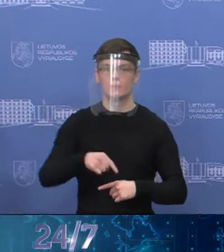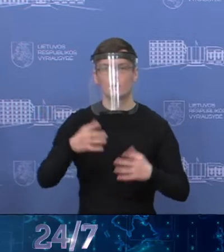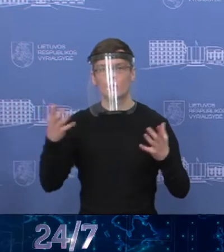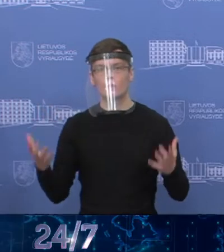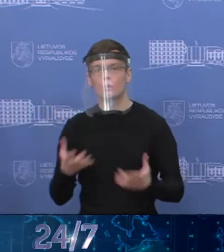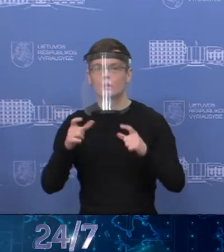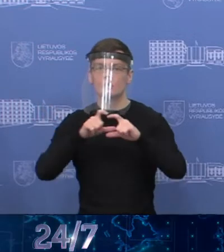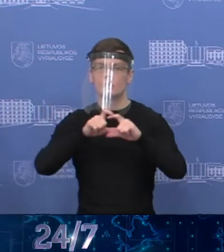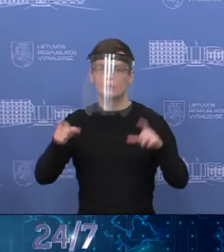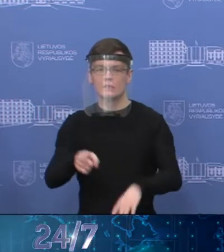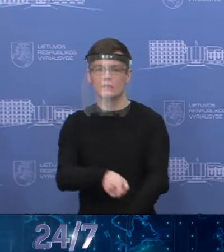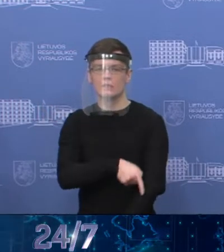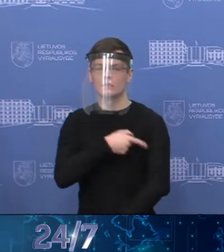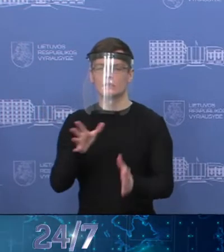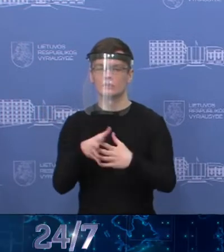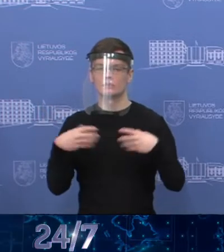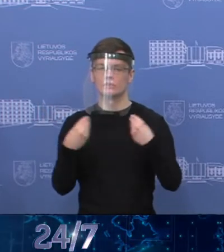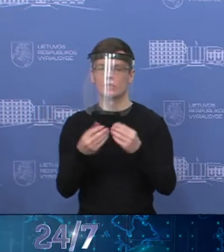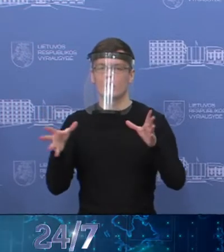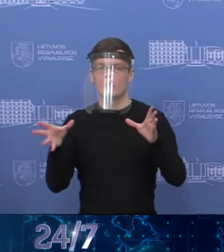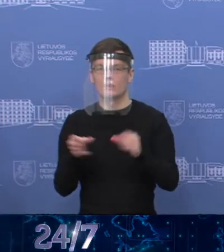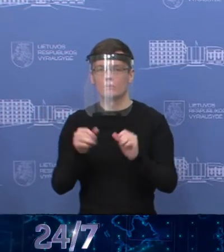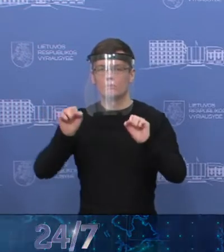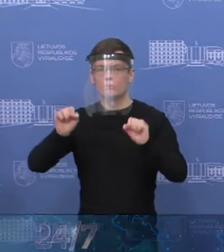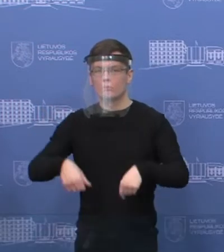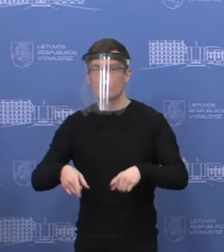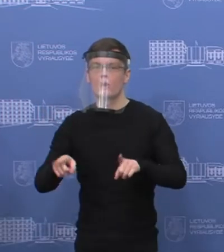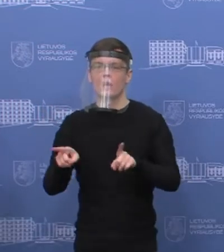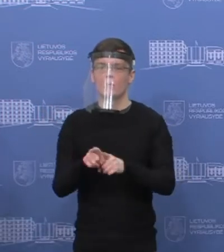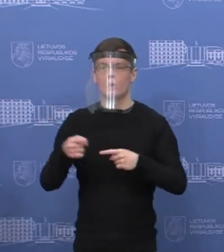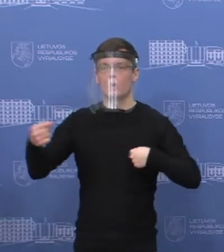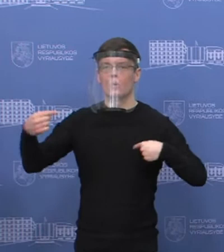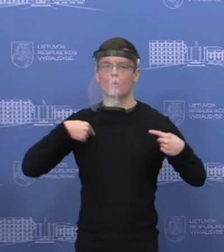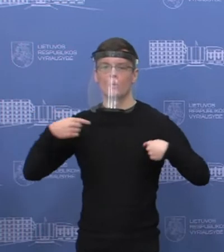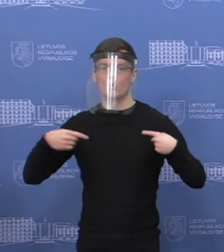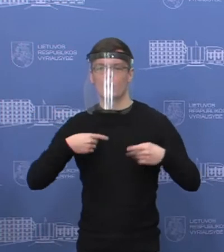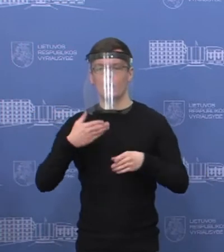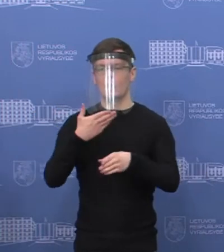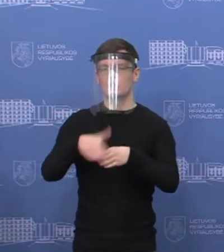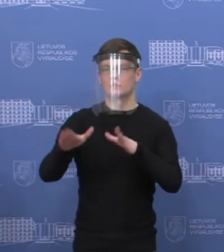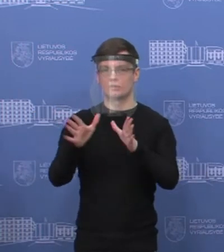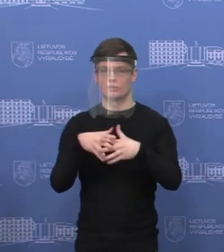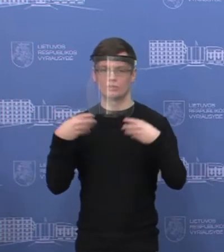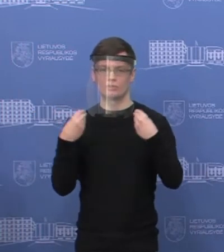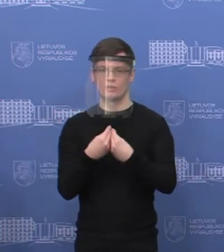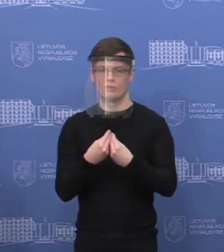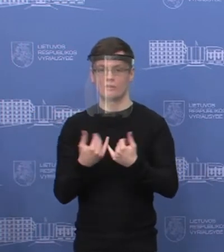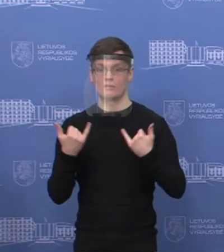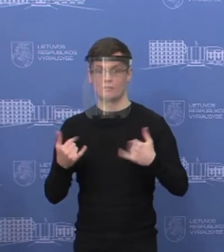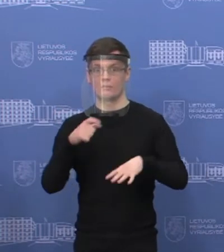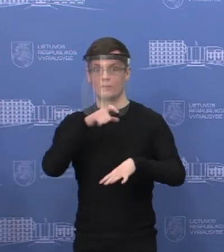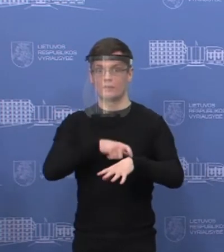buvo šeimoje, gali traktuoti kaip skausmingą atsiskirimą nuo savo šeimos. Todėl šiuo laikotarpiu ypač